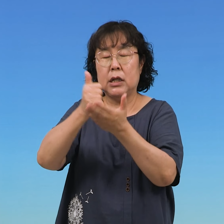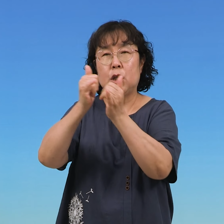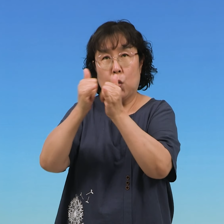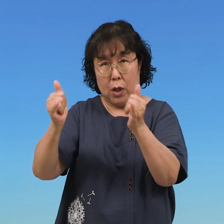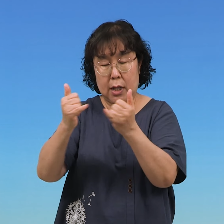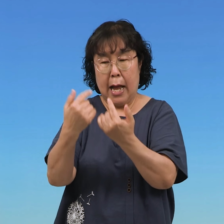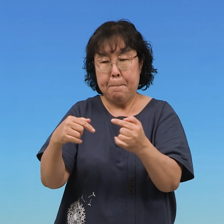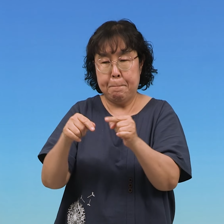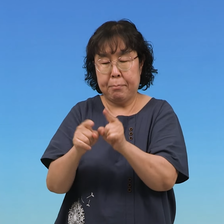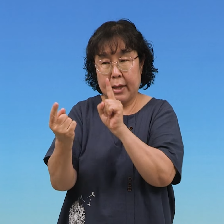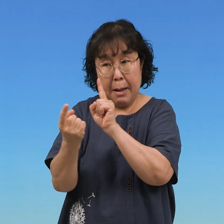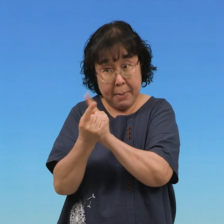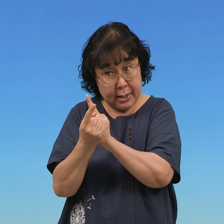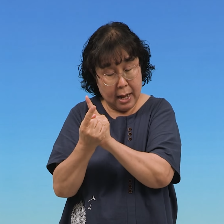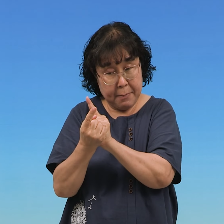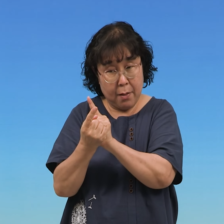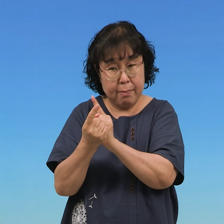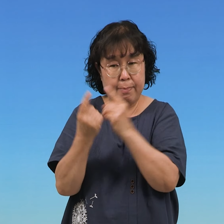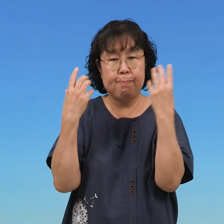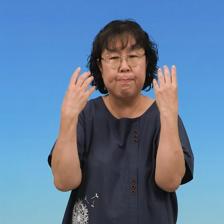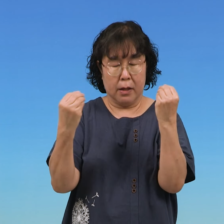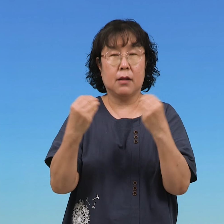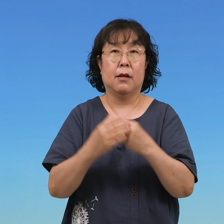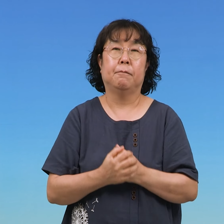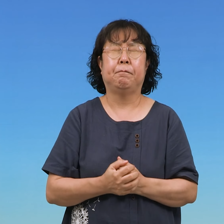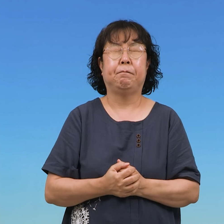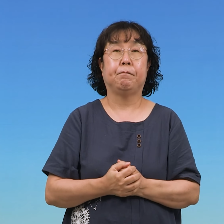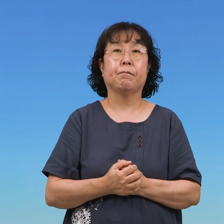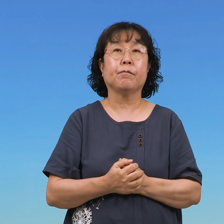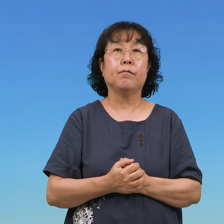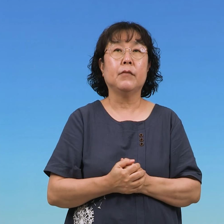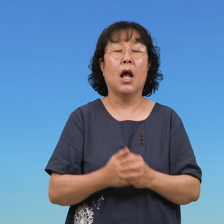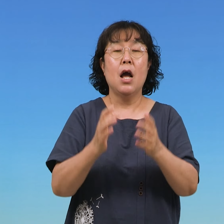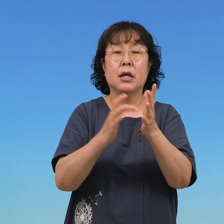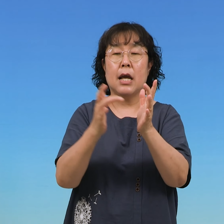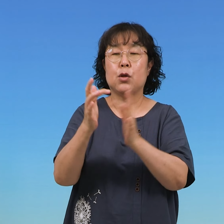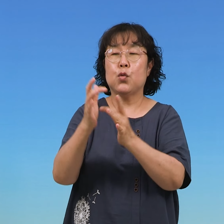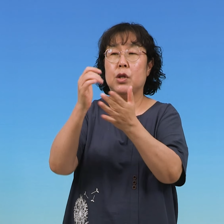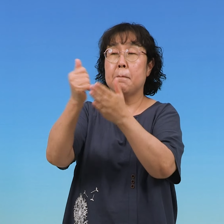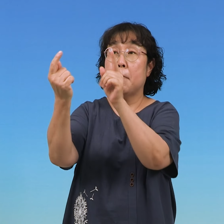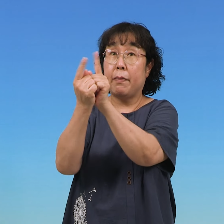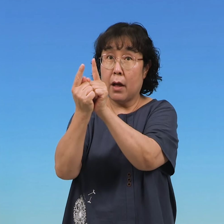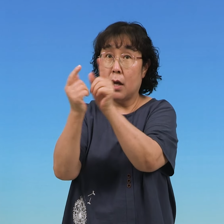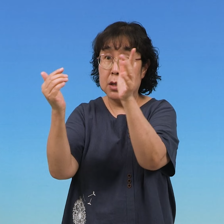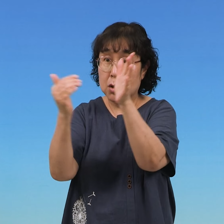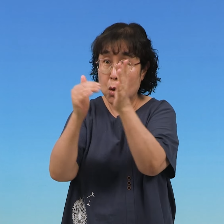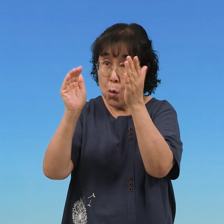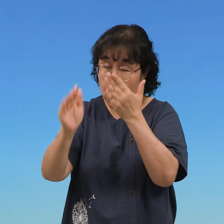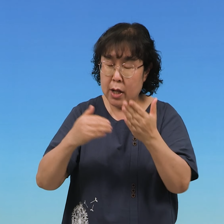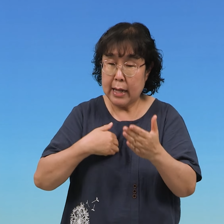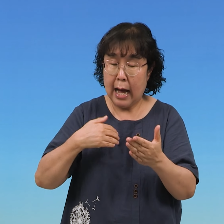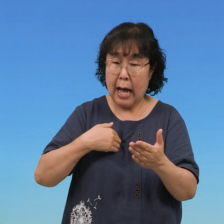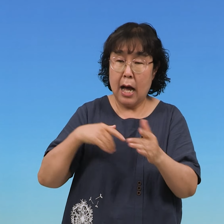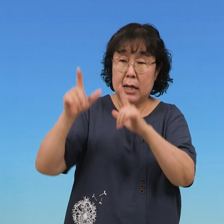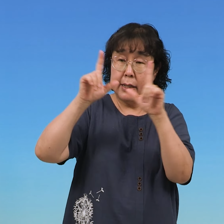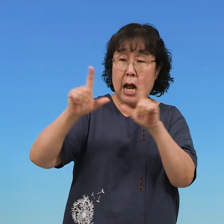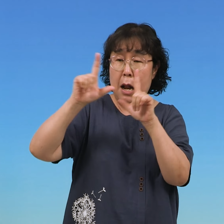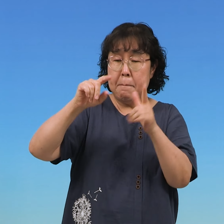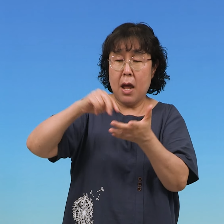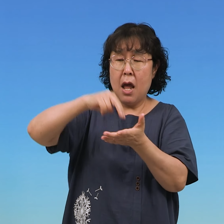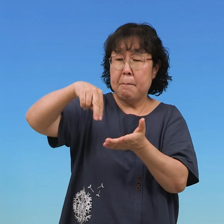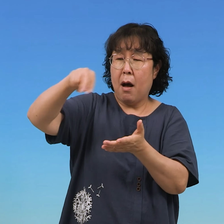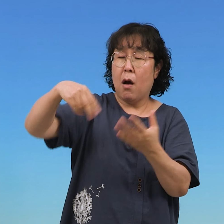예수님 만나 인생의 방황은 끝날지 모르지만, 신앙의 방황은 좋은 교회 만나야